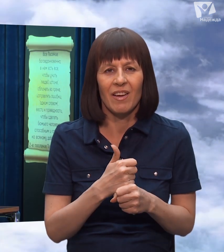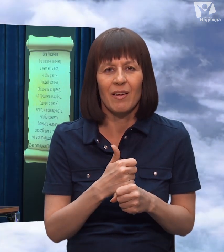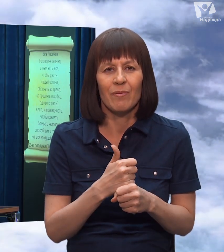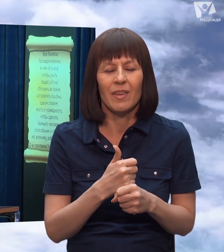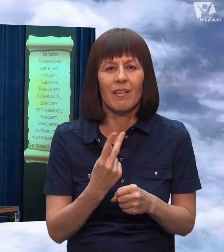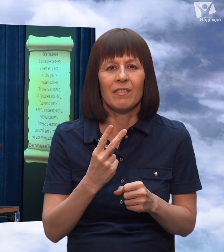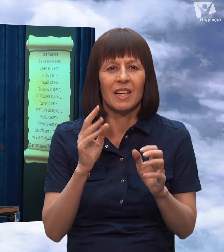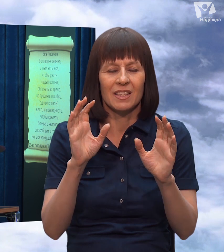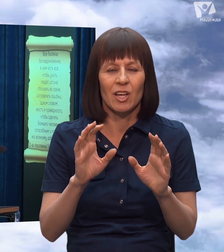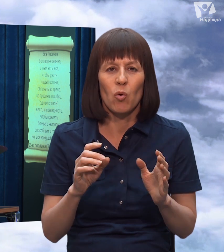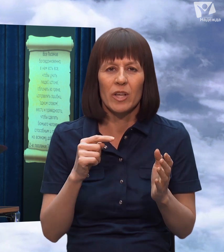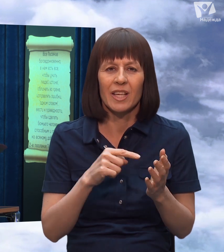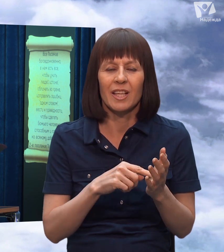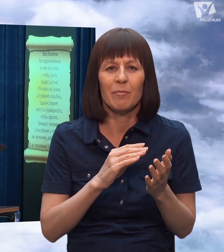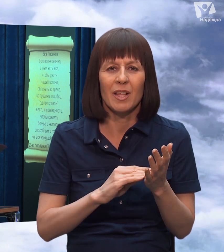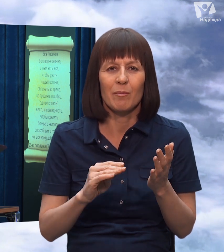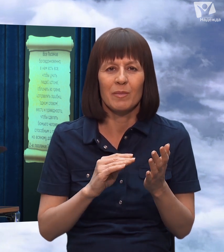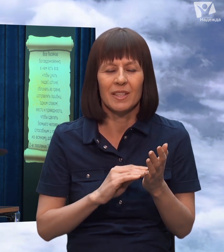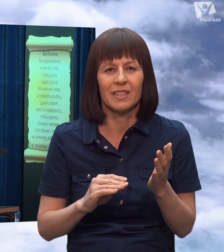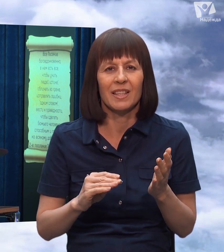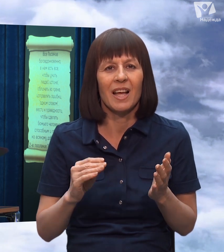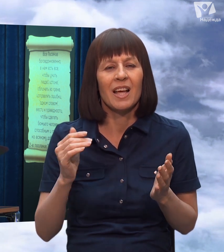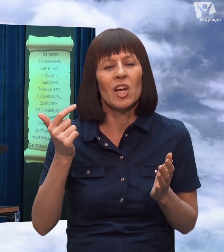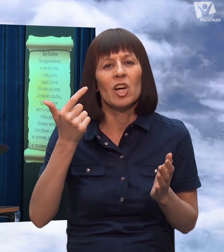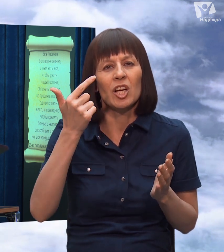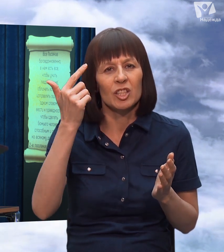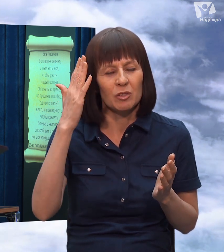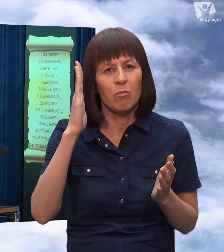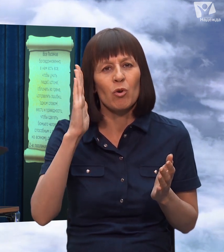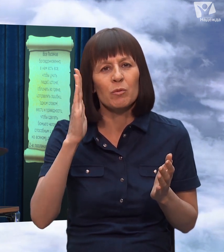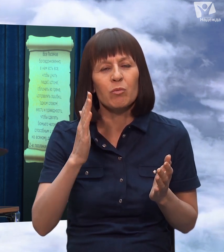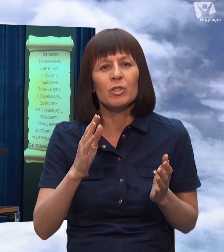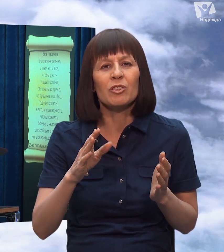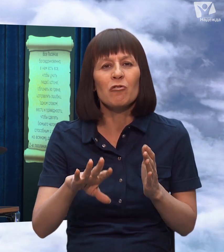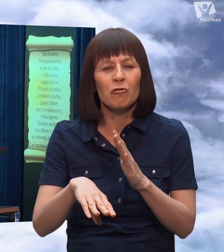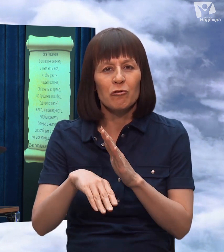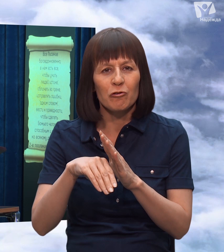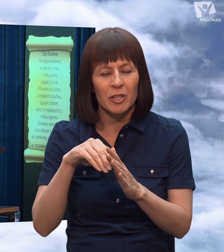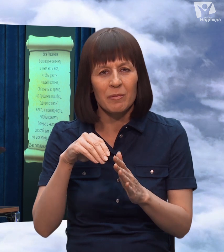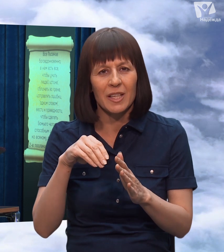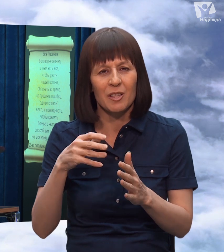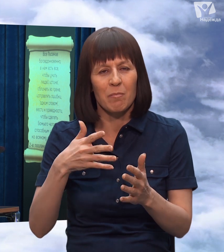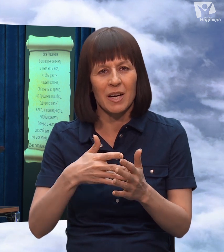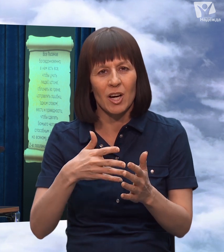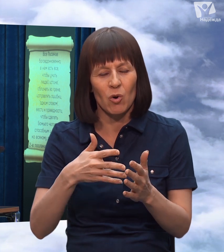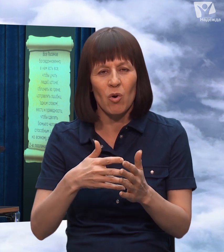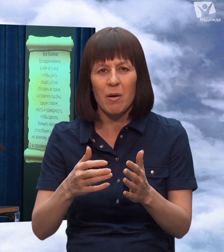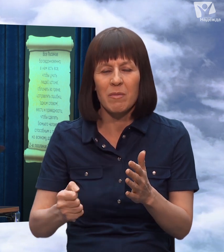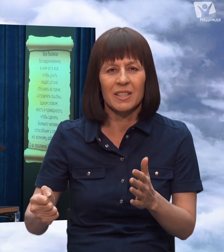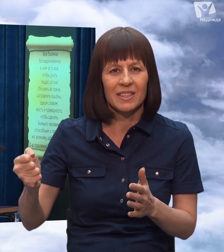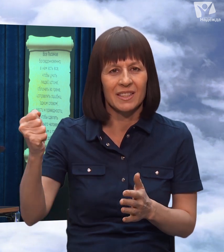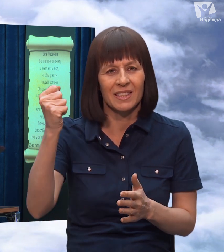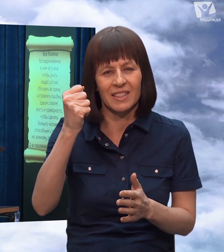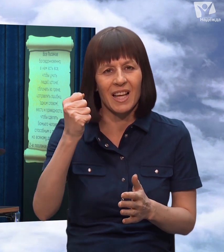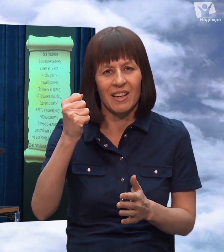именно предсказание о том что господь воздвигнет пророка из среды братьев их такого